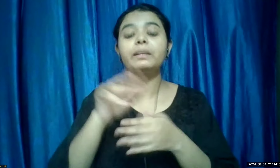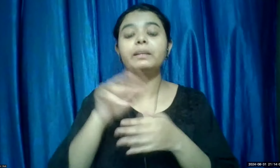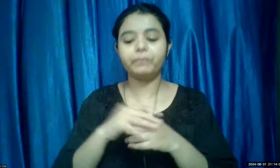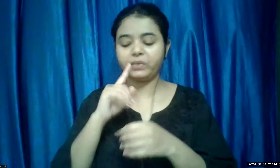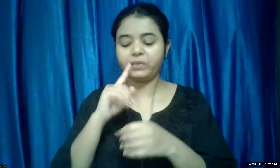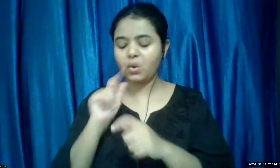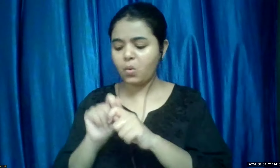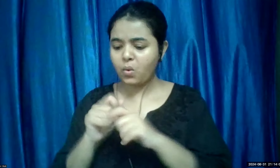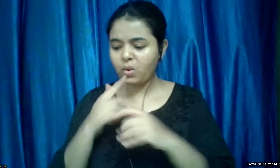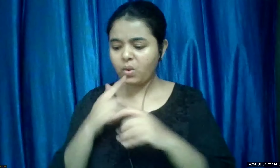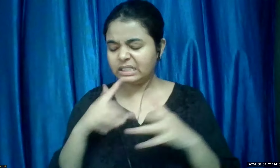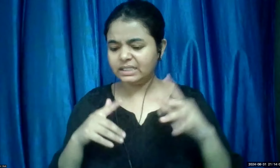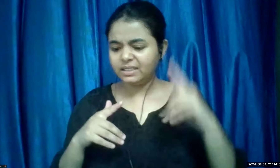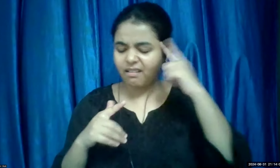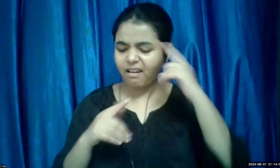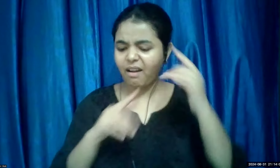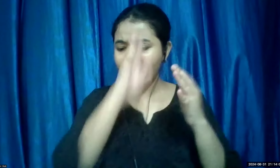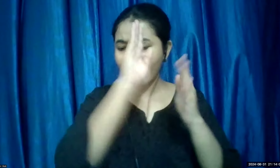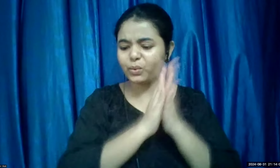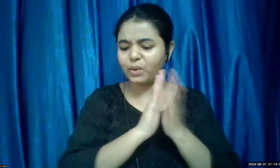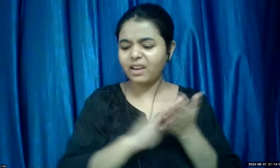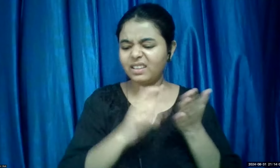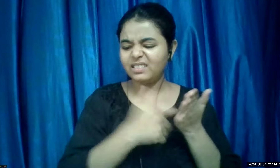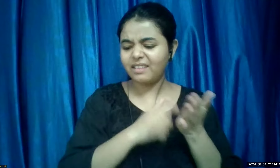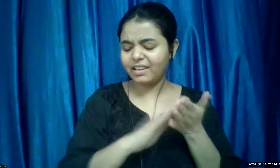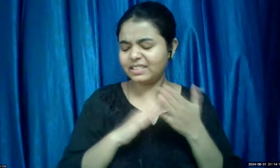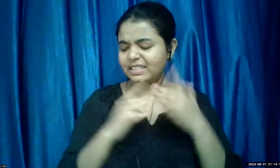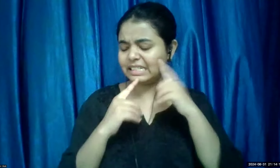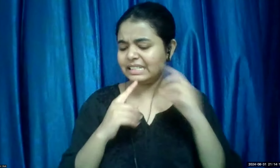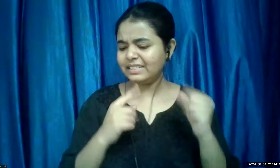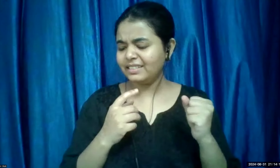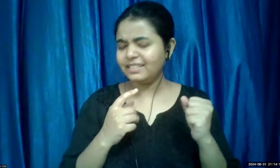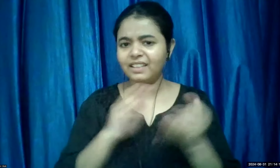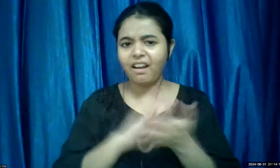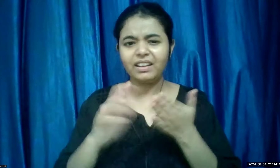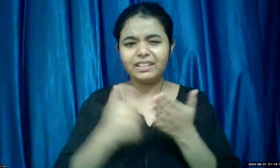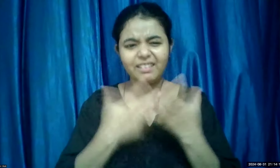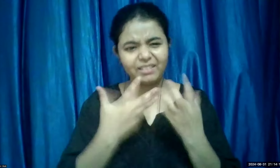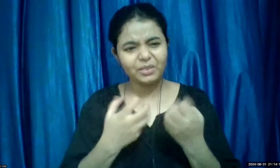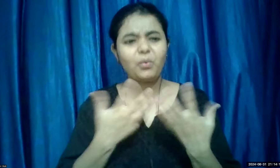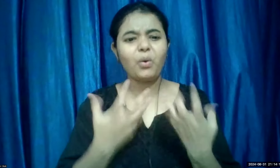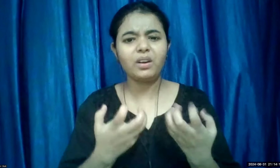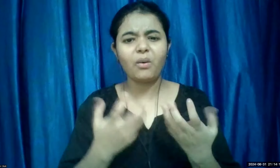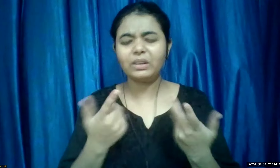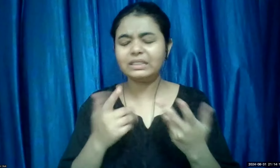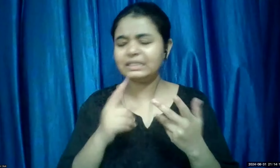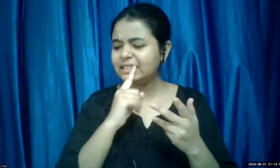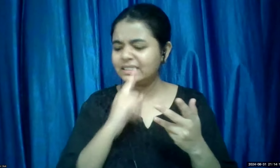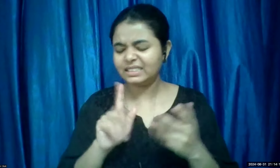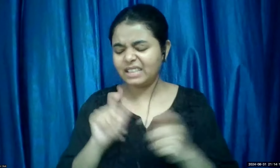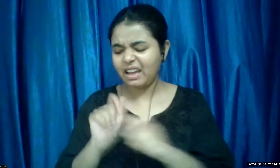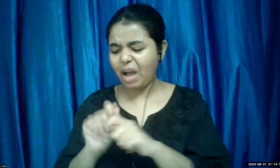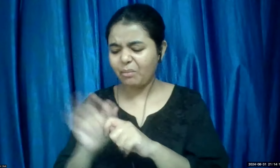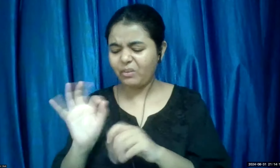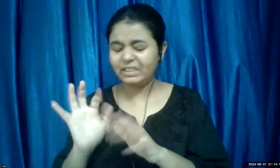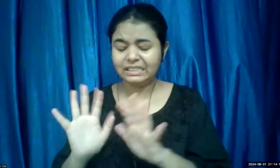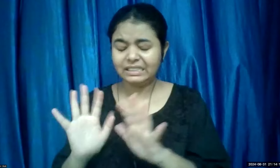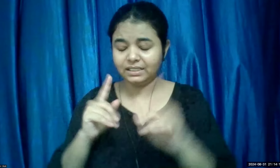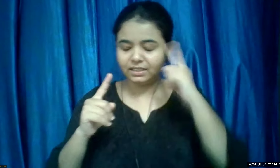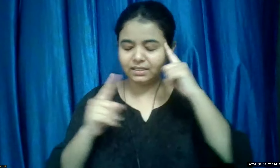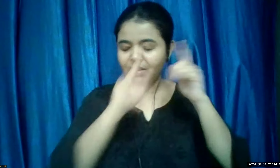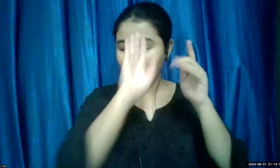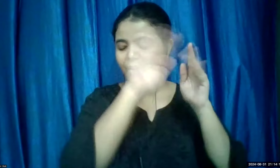नाम कितना मधुर है, मैं भगवान का नाम जपूंगा, उसको लगेगा बार बार कि मैं भगवान के बारे में पढ़ूंगा, भगवान के बारे में सुनूंगा, मैं